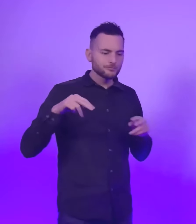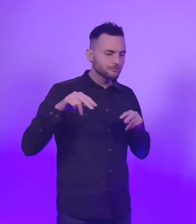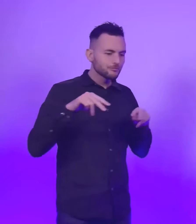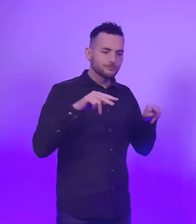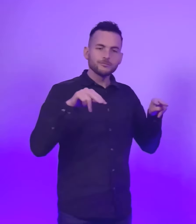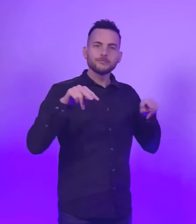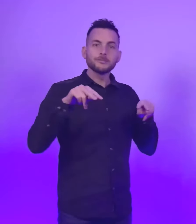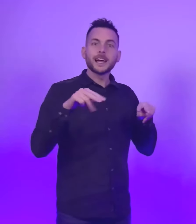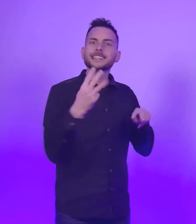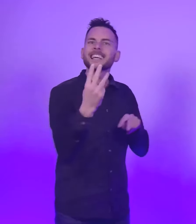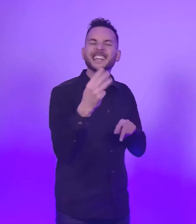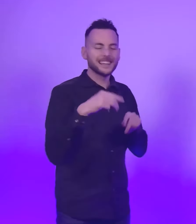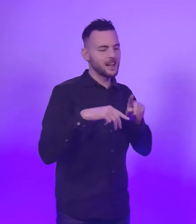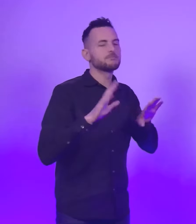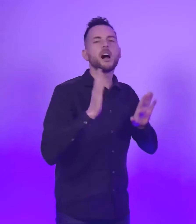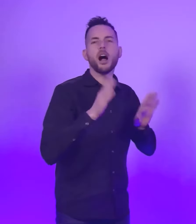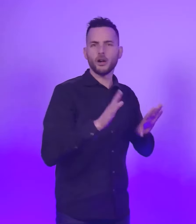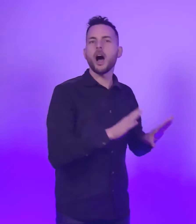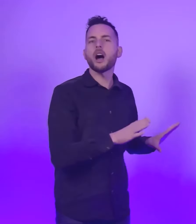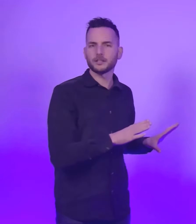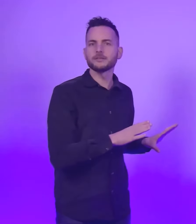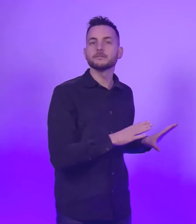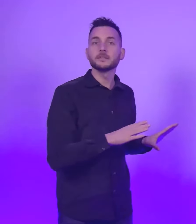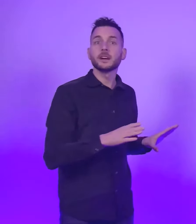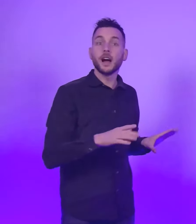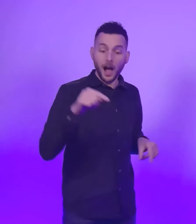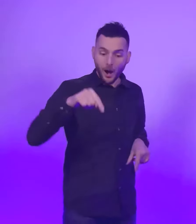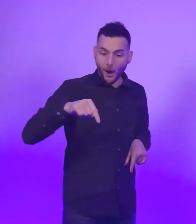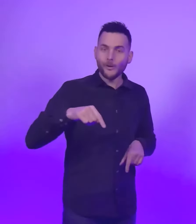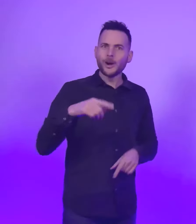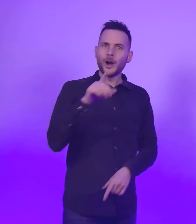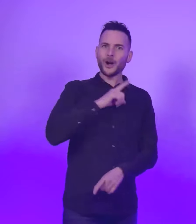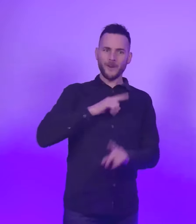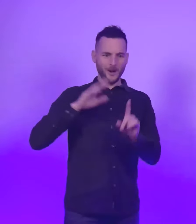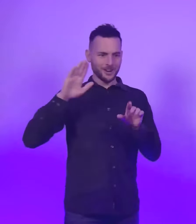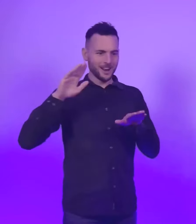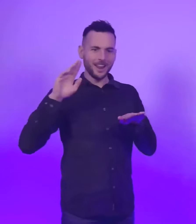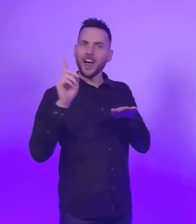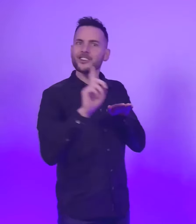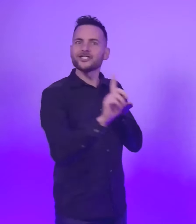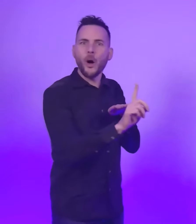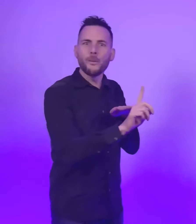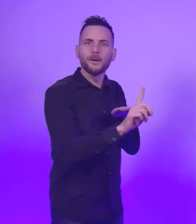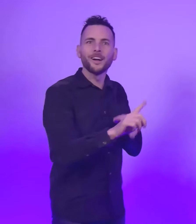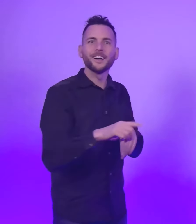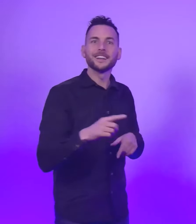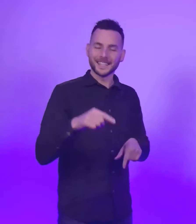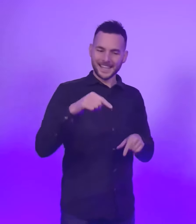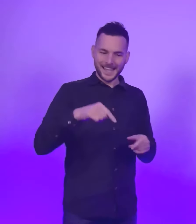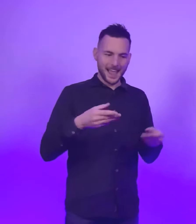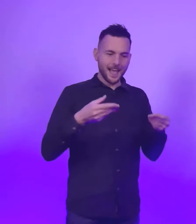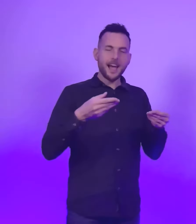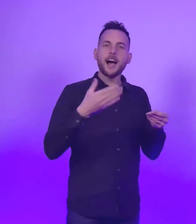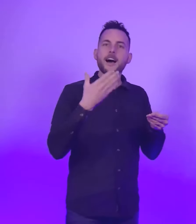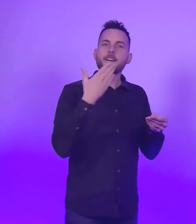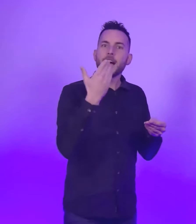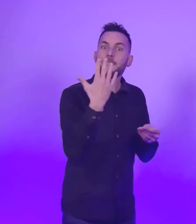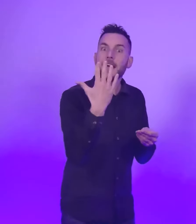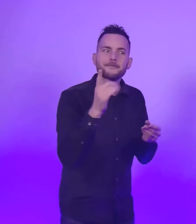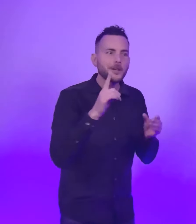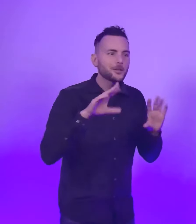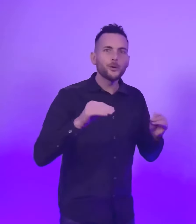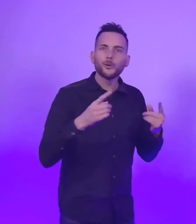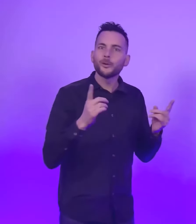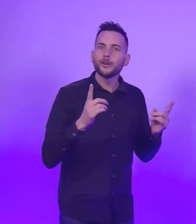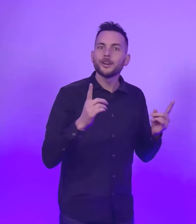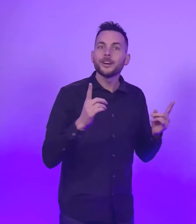Tu-tu-tu-lu-tu-tu-tu-tu. 3. Oh nee, die hebben we al gehad. Die hebben we al gehad. Hier, je loopt gewoon langs, joh. Hij ligt gewoon hier. Vraag 5. Nou, vertel. Wat moeten we doen? Ga